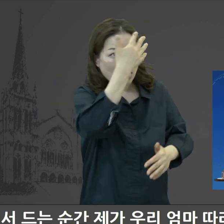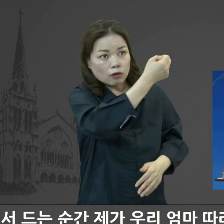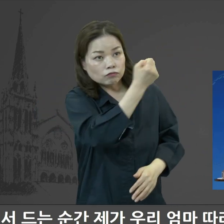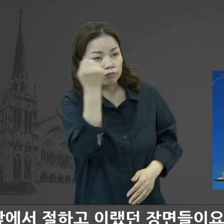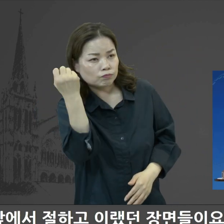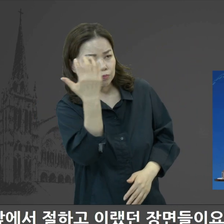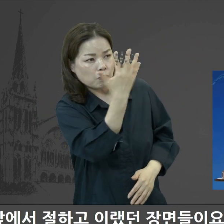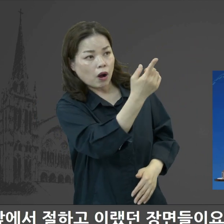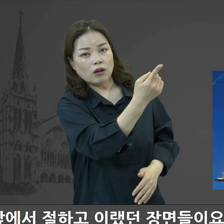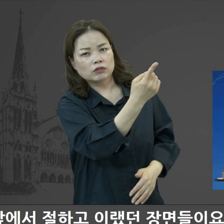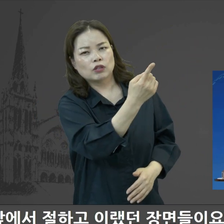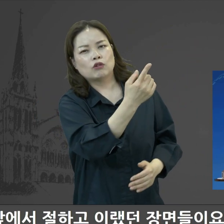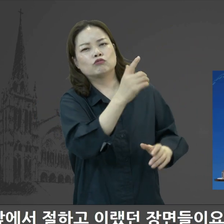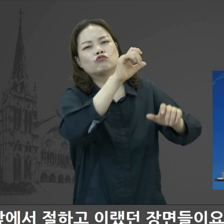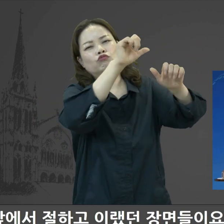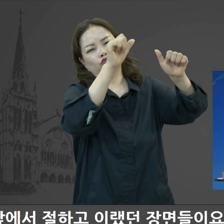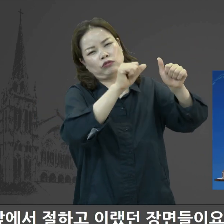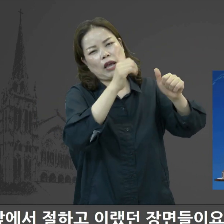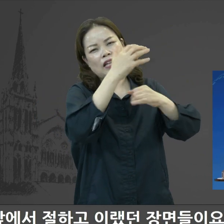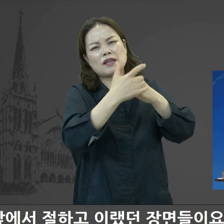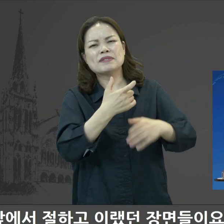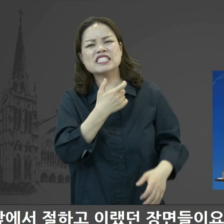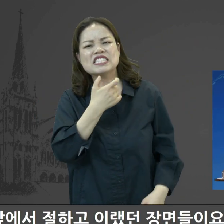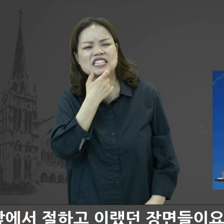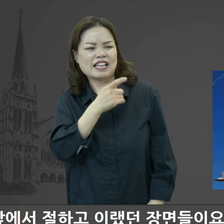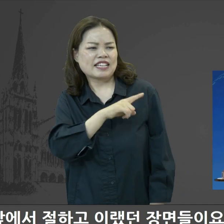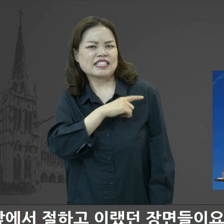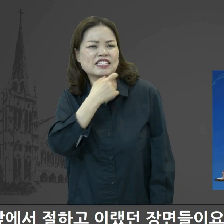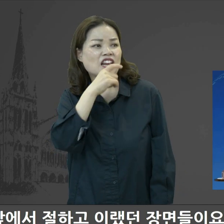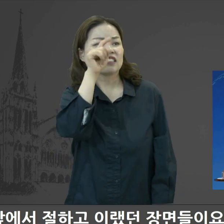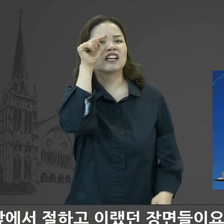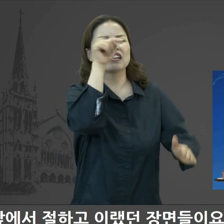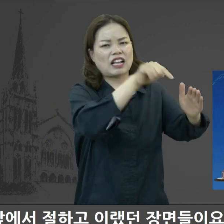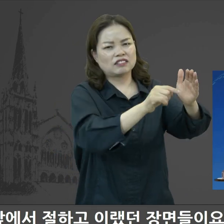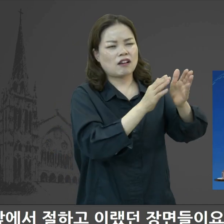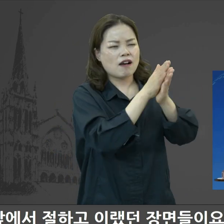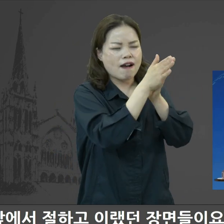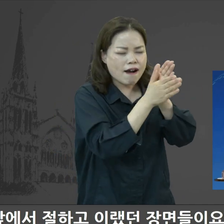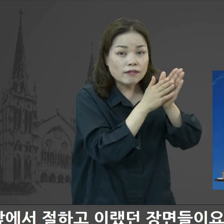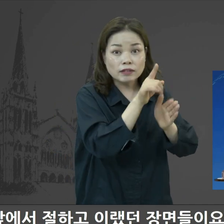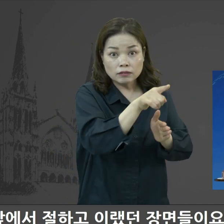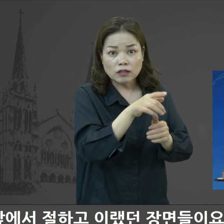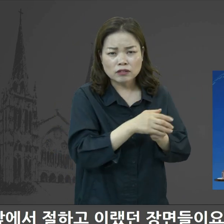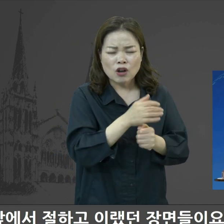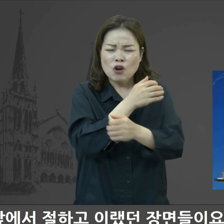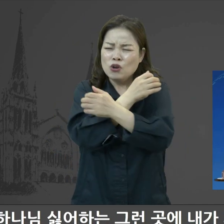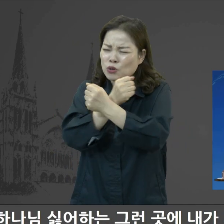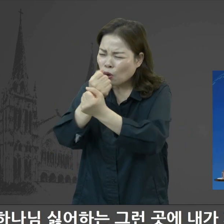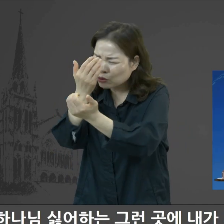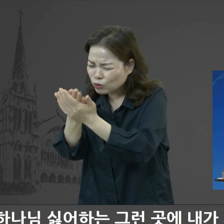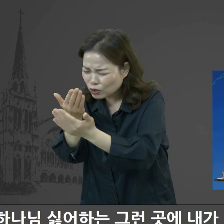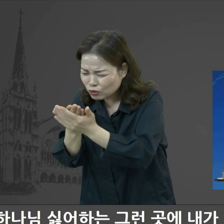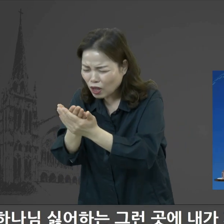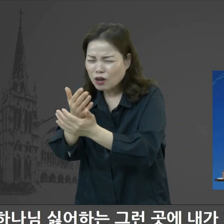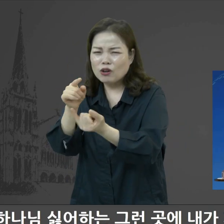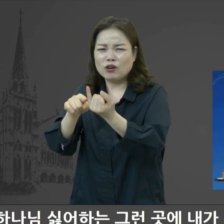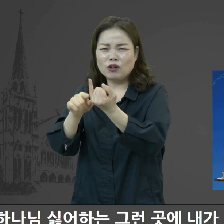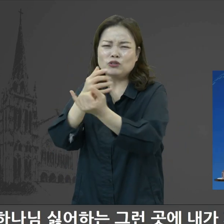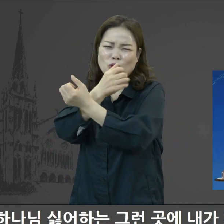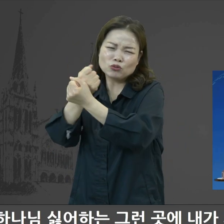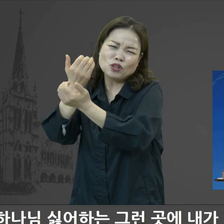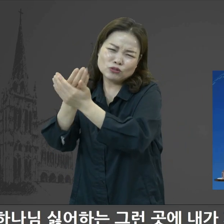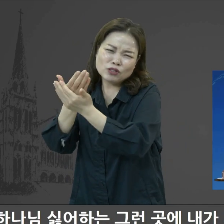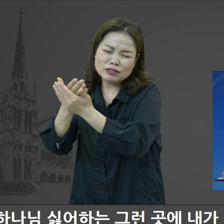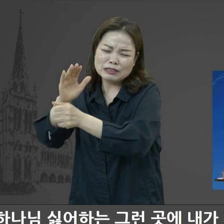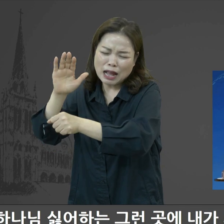이게 우상이었대요. 하나님 싫어하는 그런 곳에 내가 가서 했다는 거예요. 용서해 주세요 하나님, 용서해 주세요,